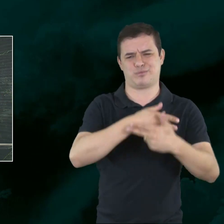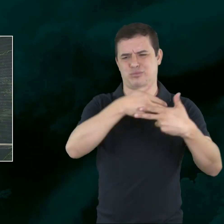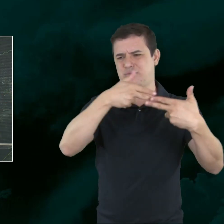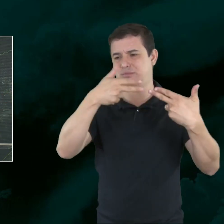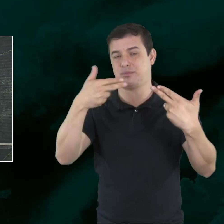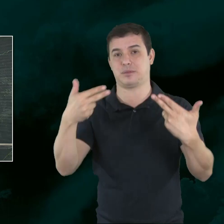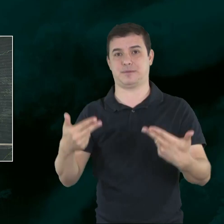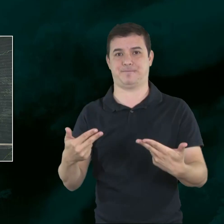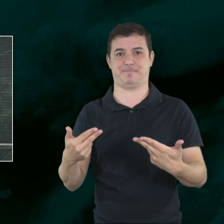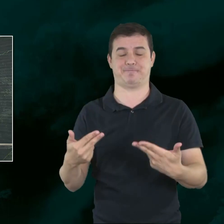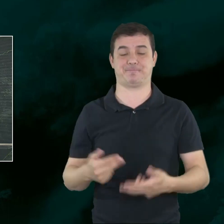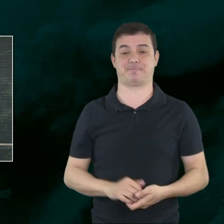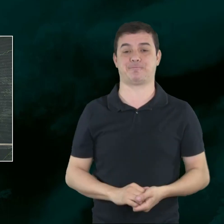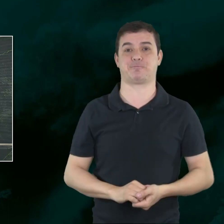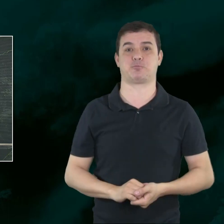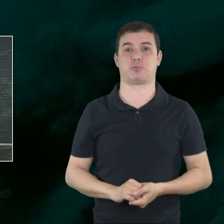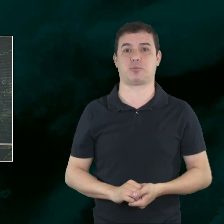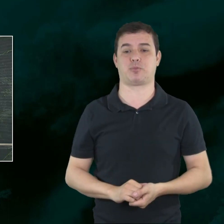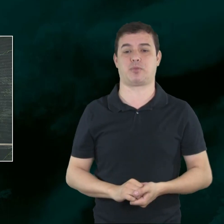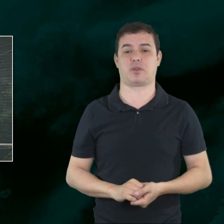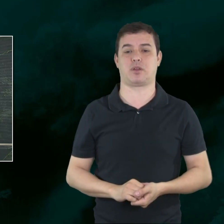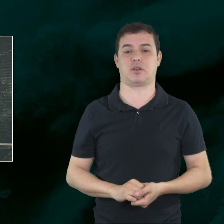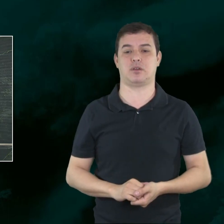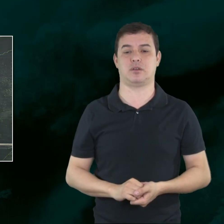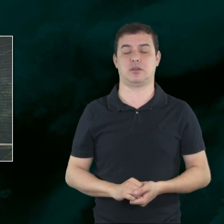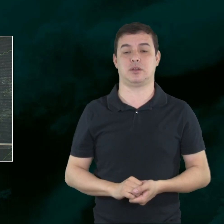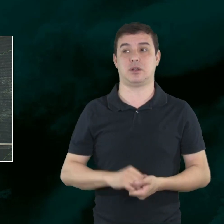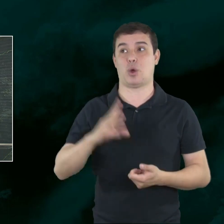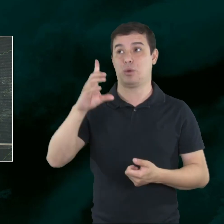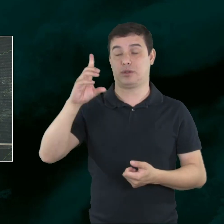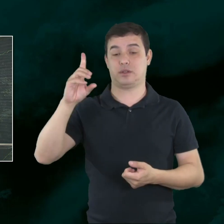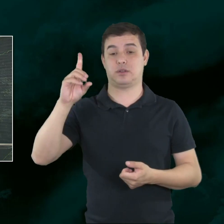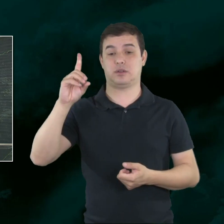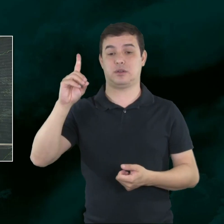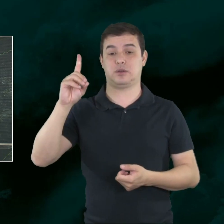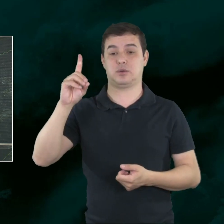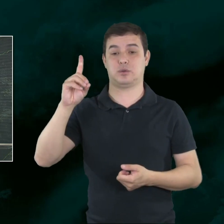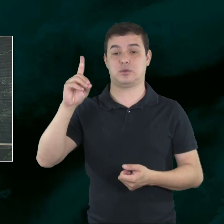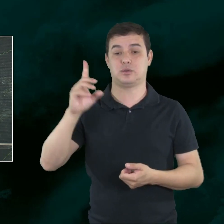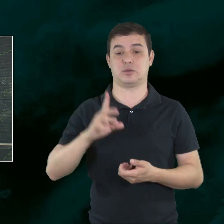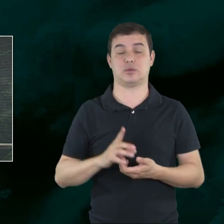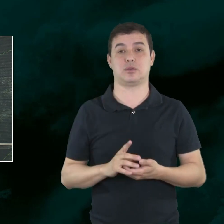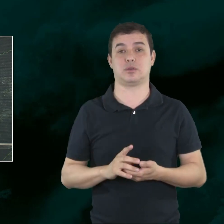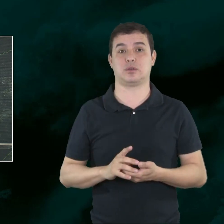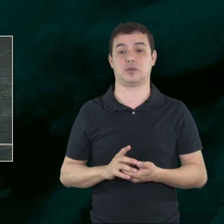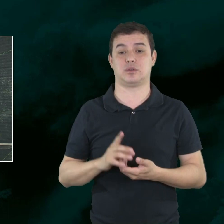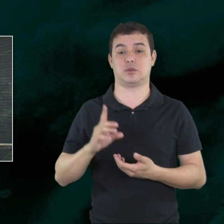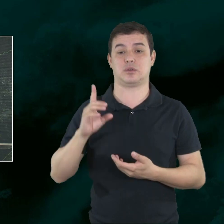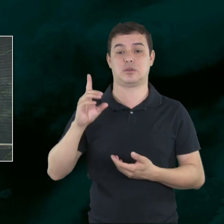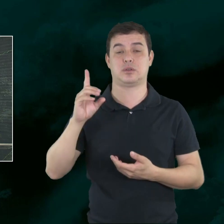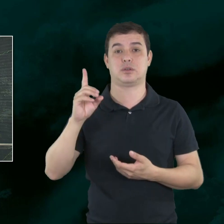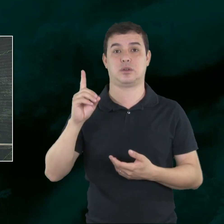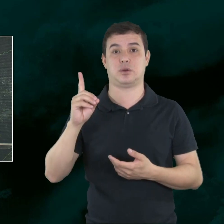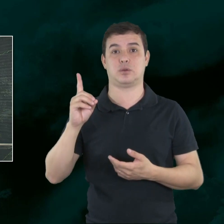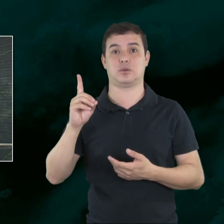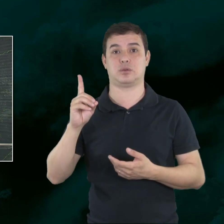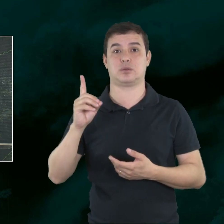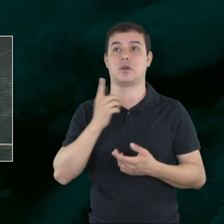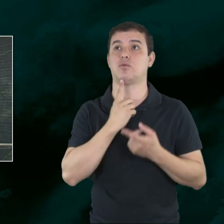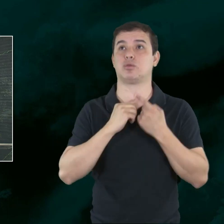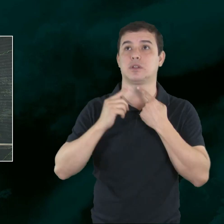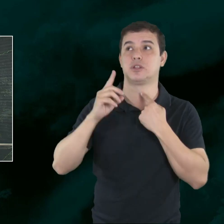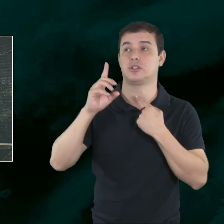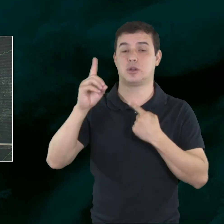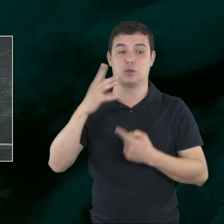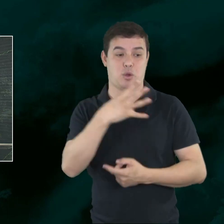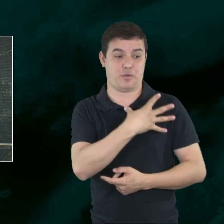lemos isso. E Deus, né, Deus propôs fazer com que o